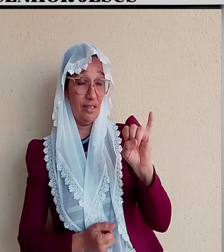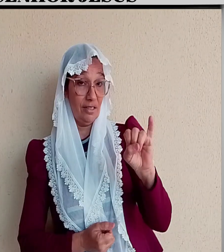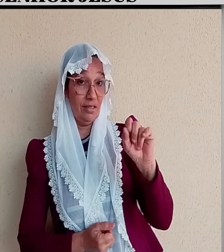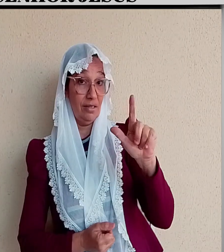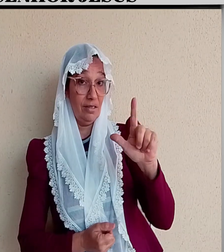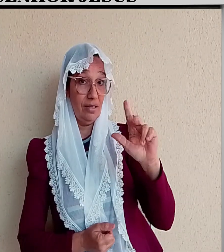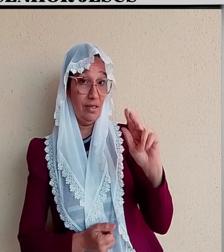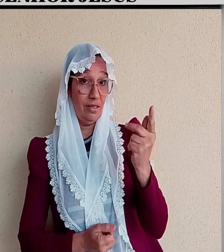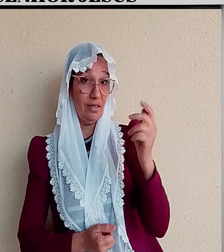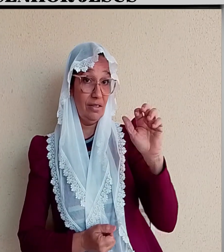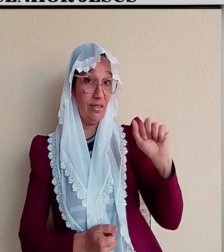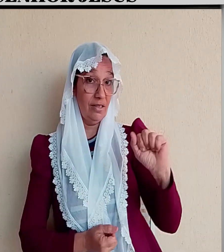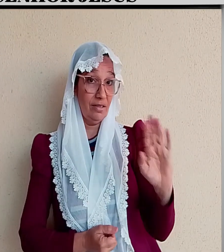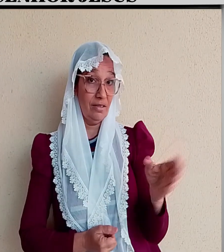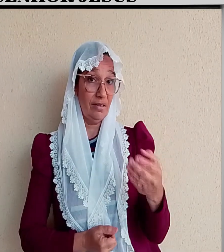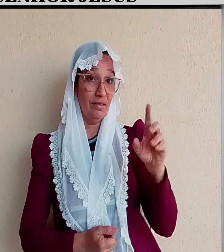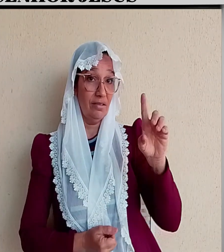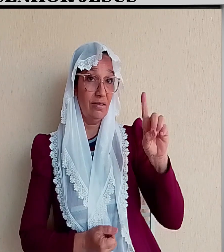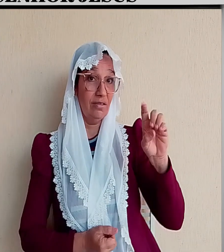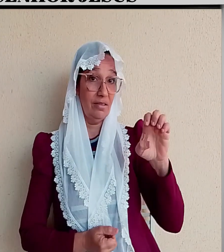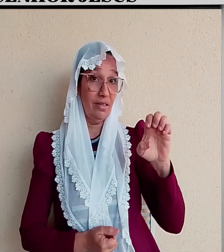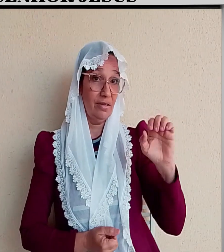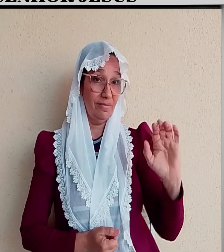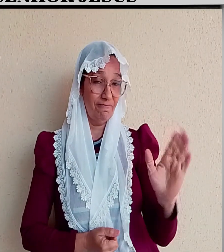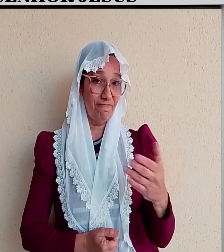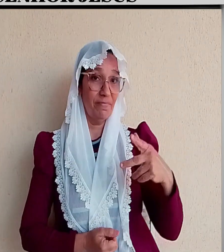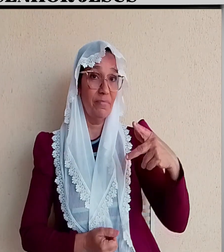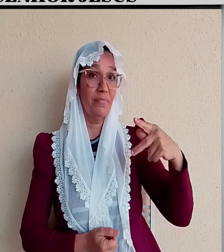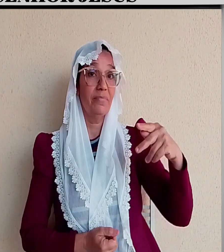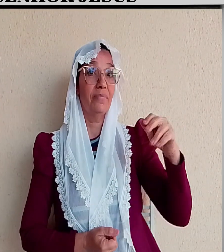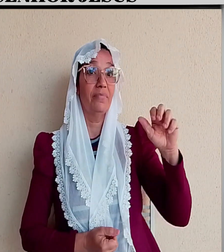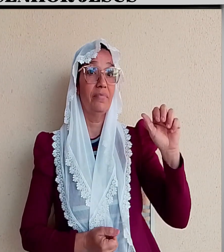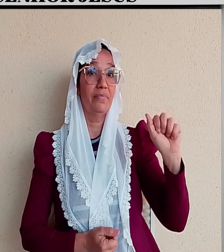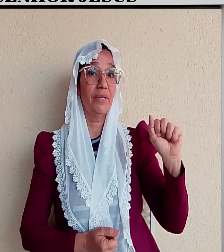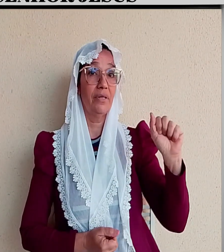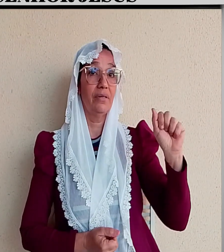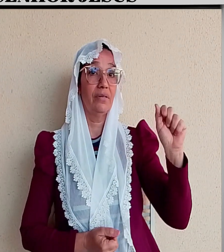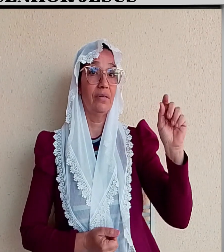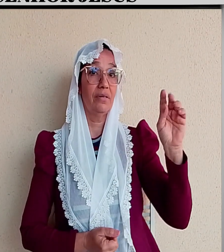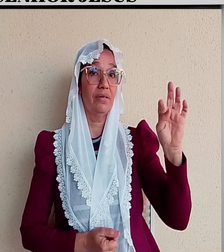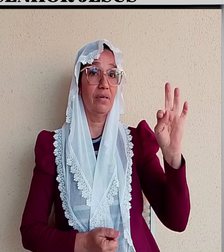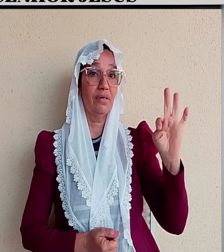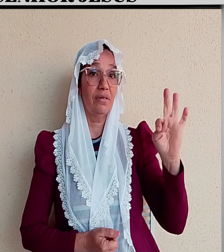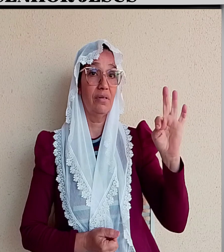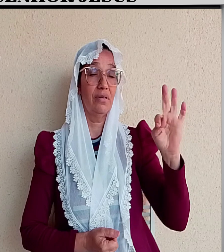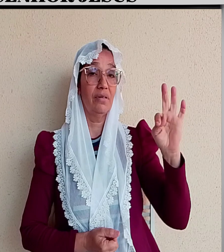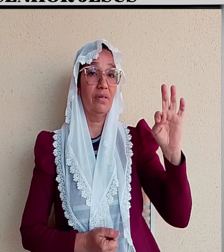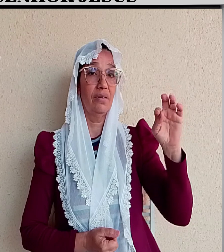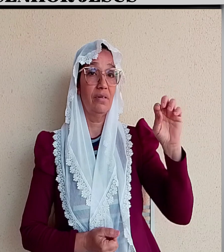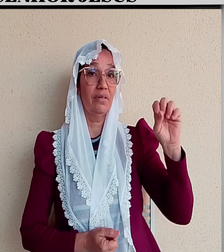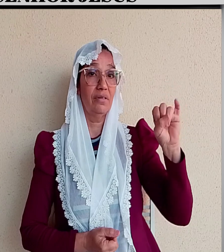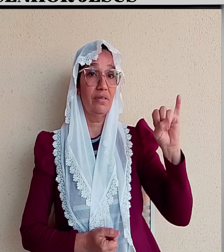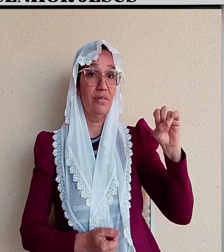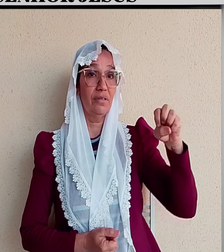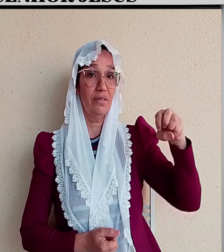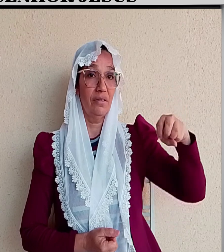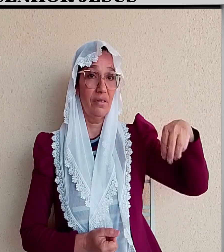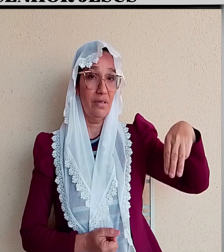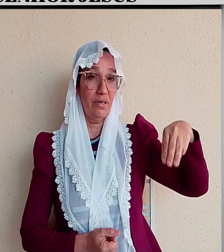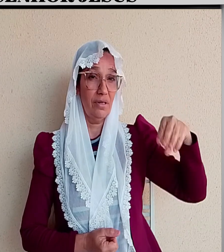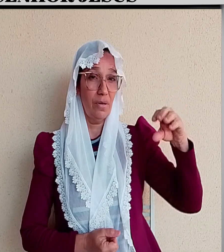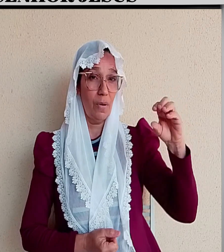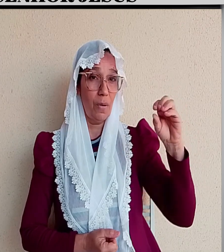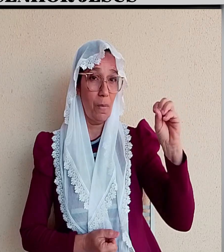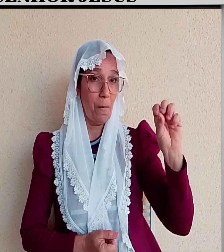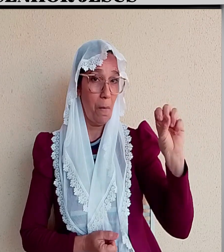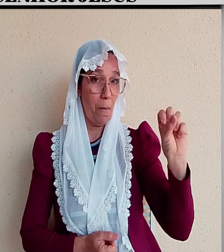ressurreição. Aleluia. E você nunca mais se apartará de mim. Sabe por que João foi isolado na ilha de Patmos? Porque lá ele